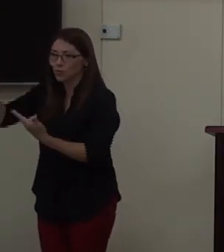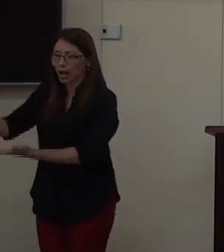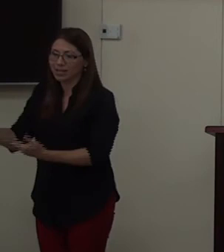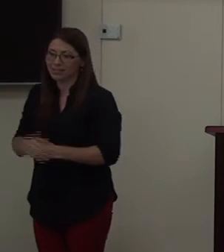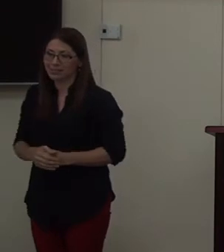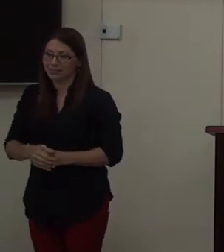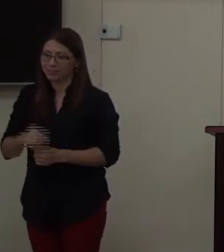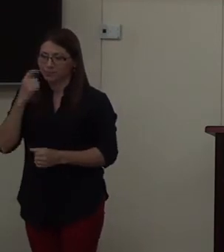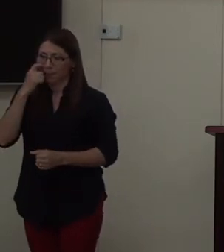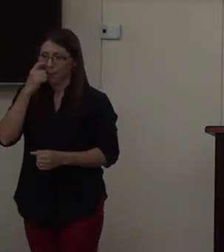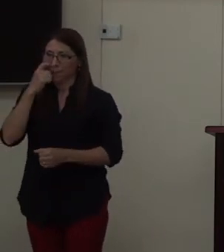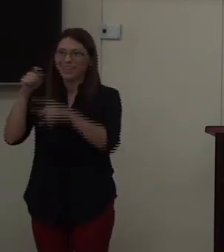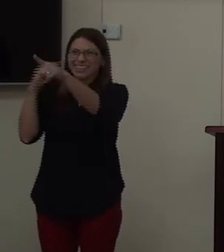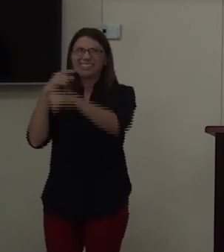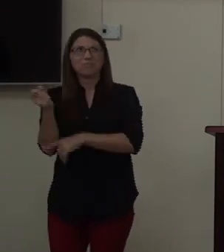¿Verdad?